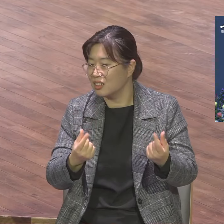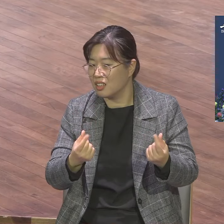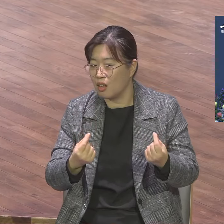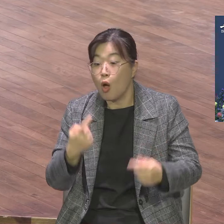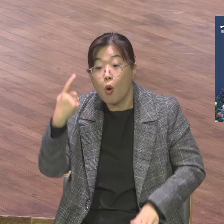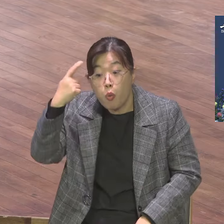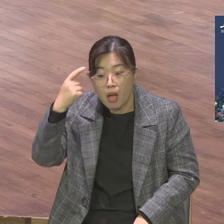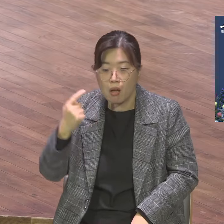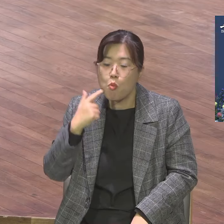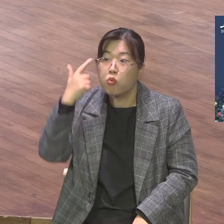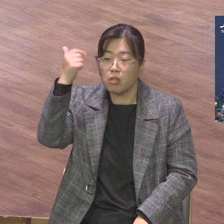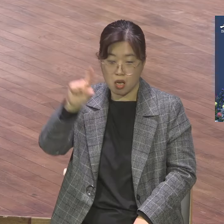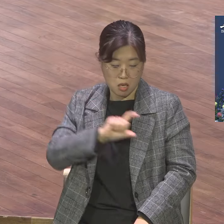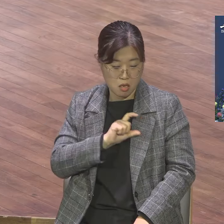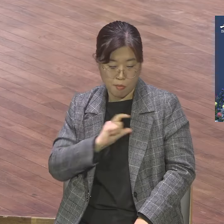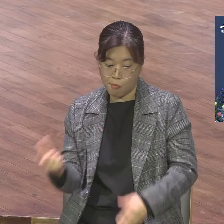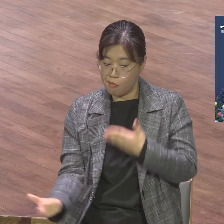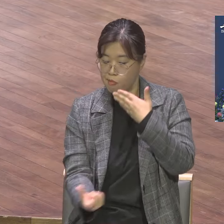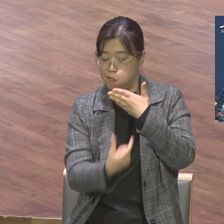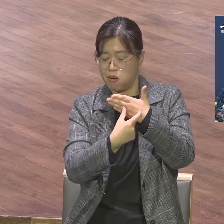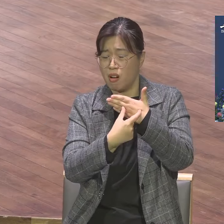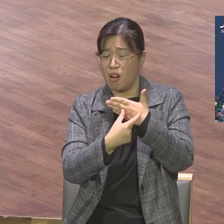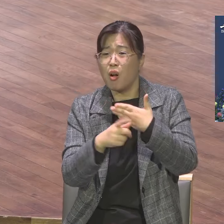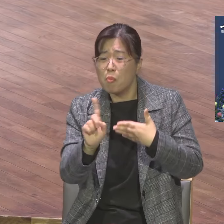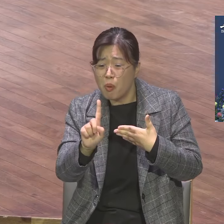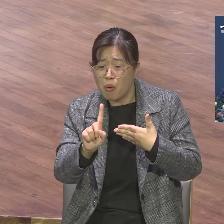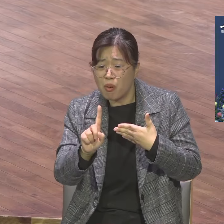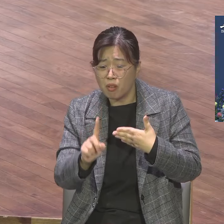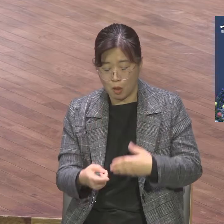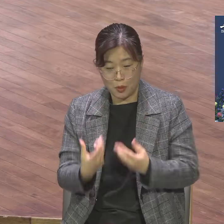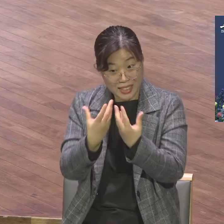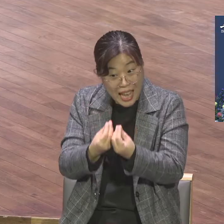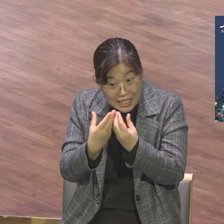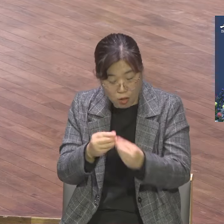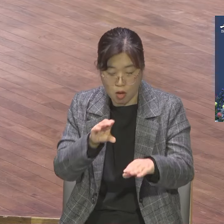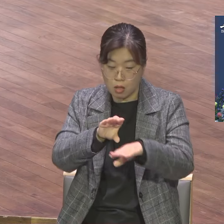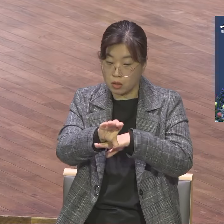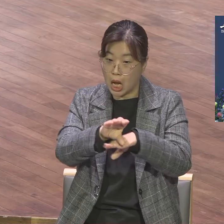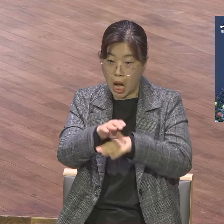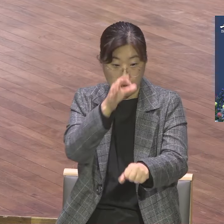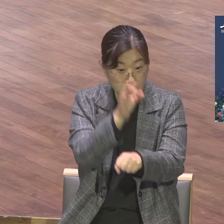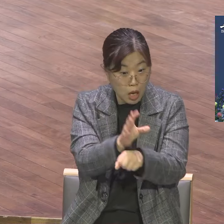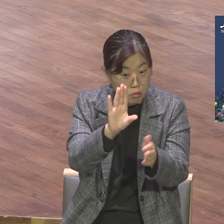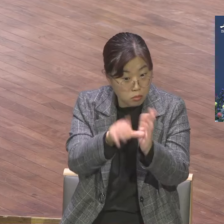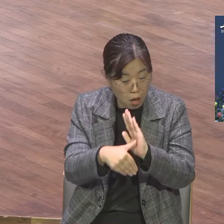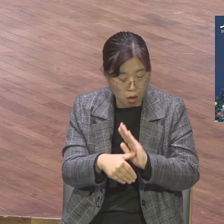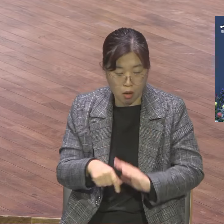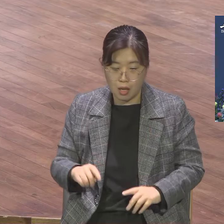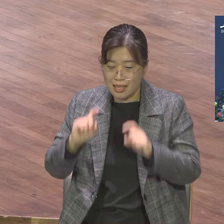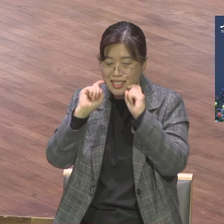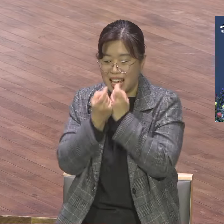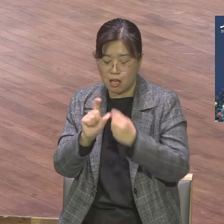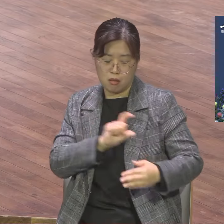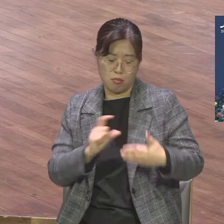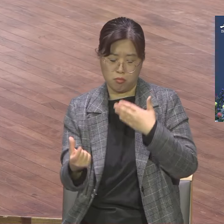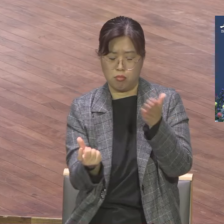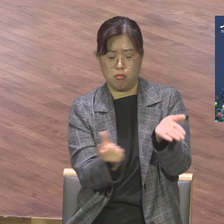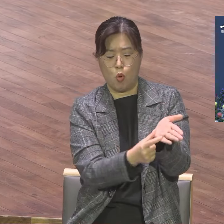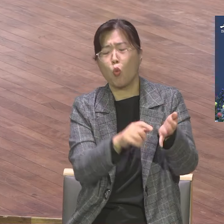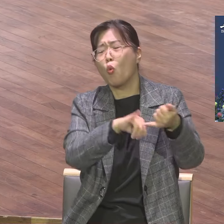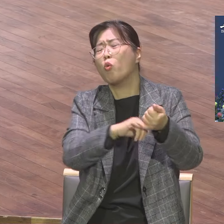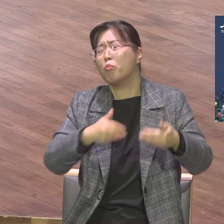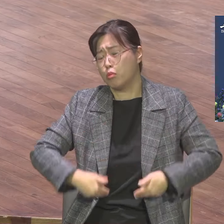왜냐하면 차를 살려고 하면 단체 이름에 대표가 나와야 돼요. 그래서 우리 교회에 있는 모든 차가 다